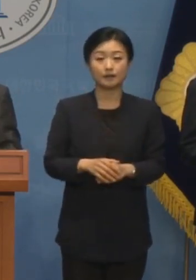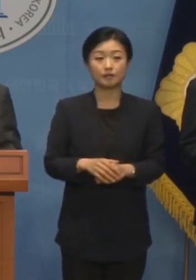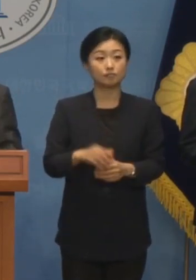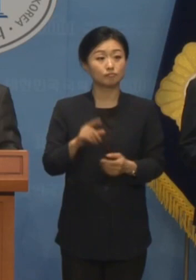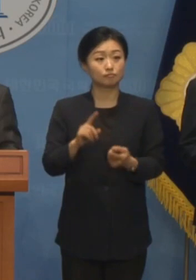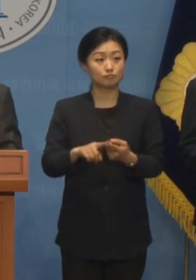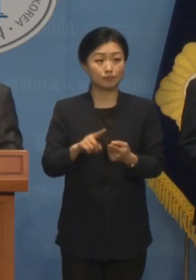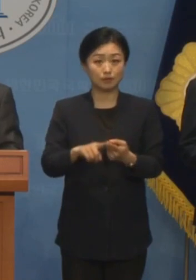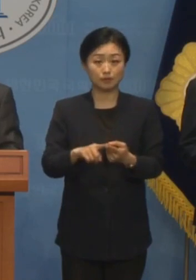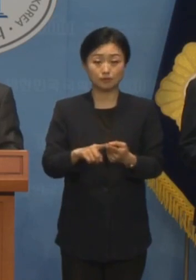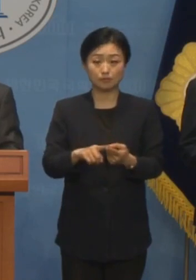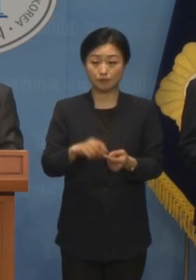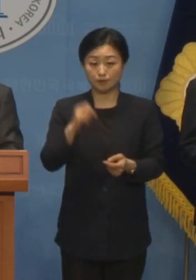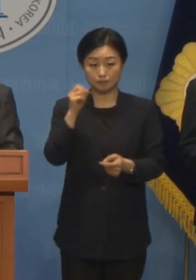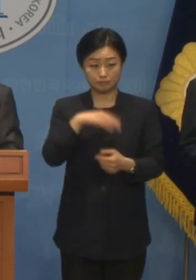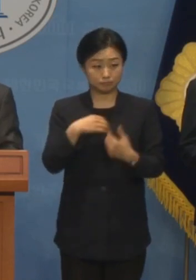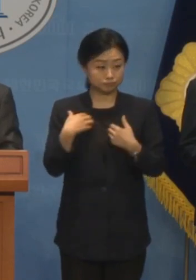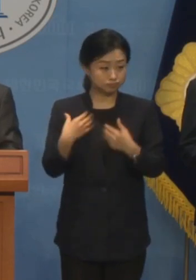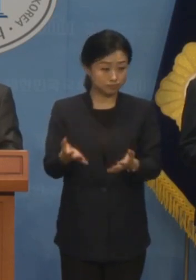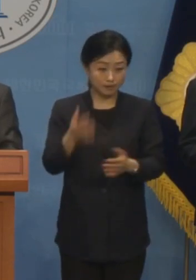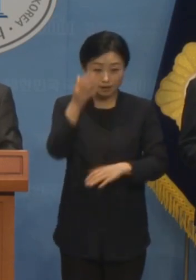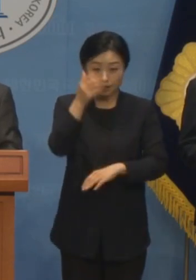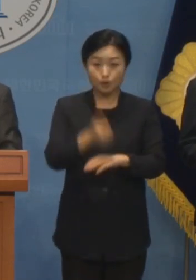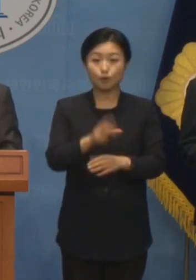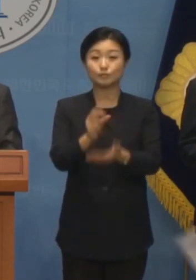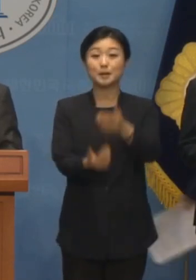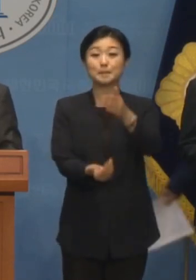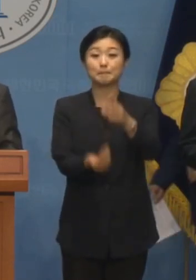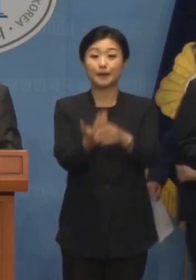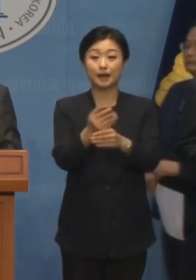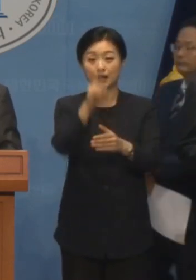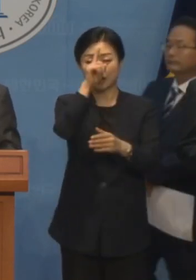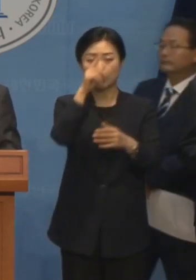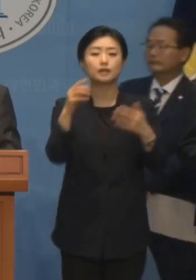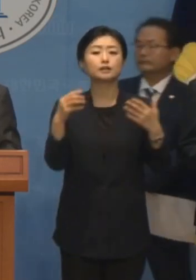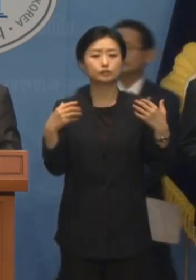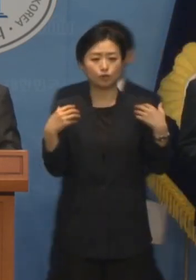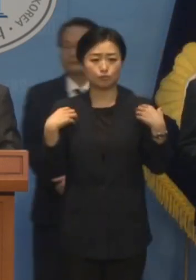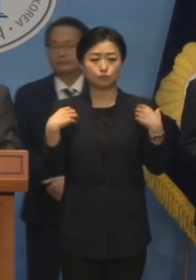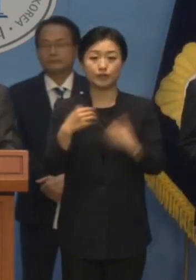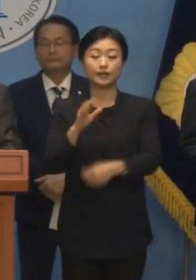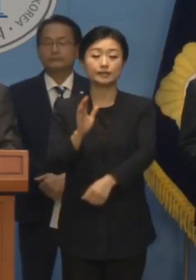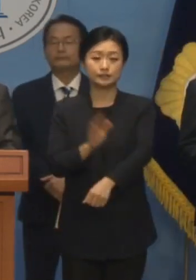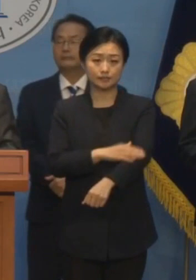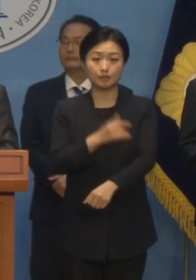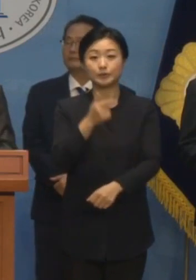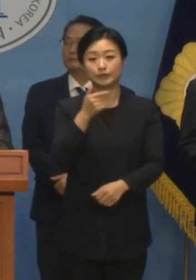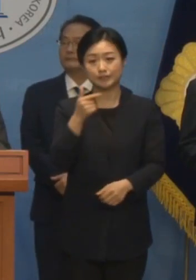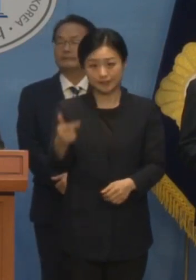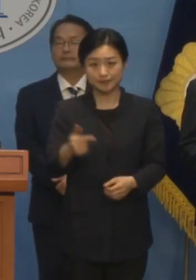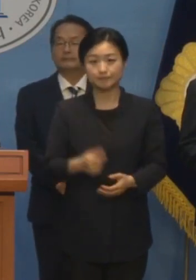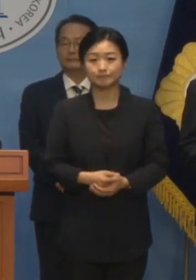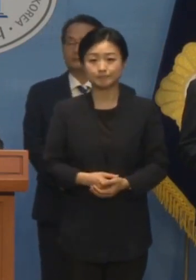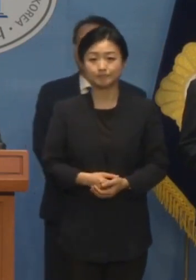이를 방기하다가 오늘의 비극을 야기한 정부 당국의 책임 또한